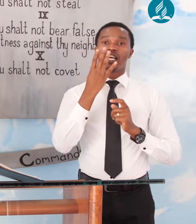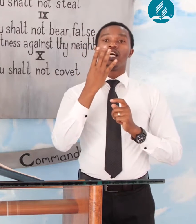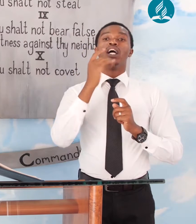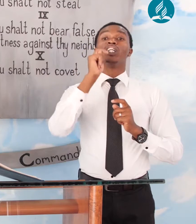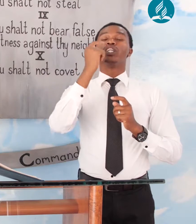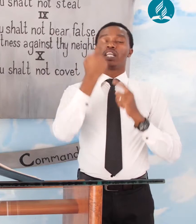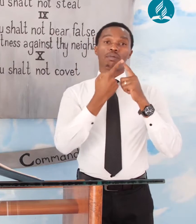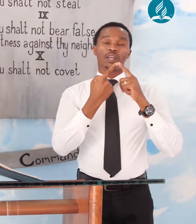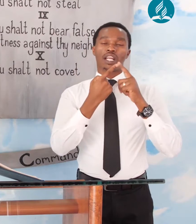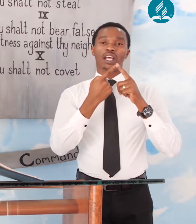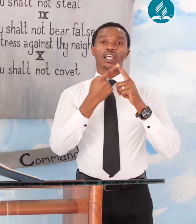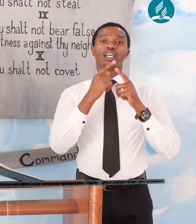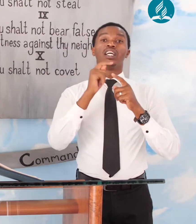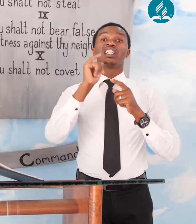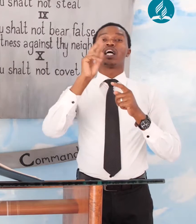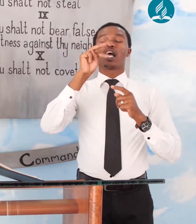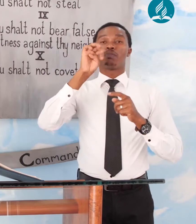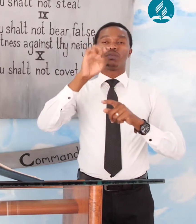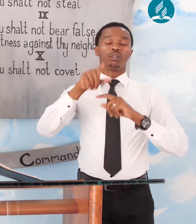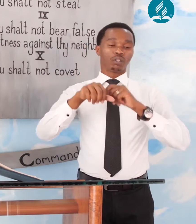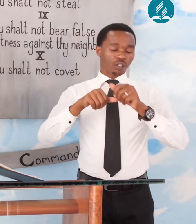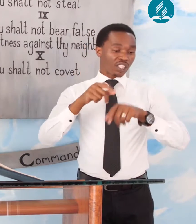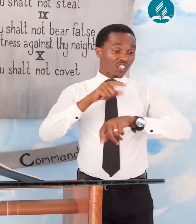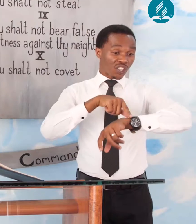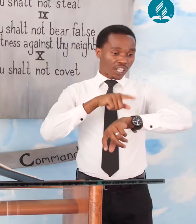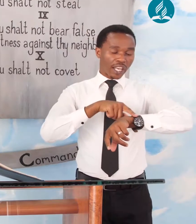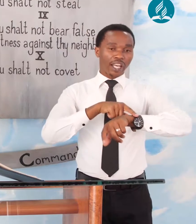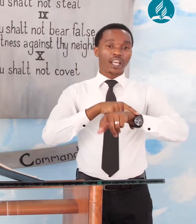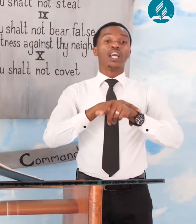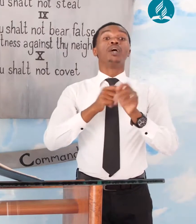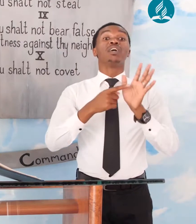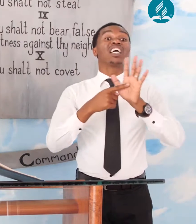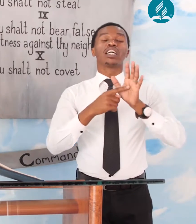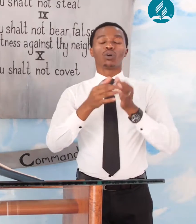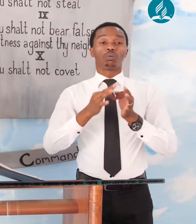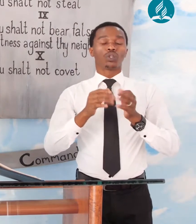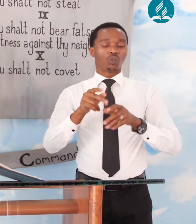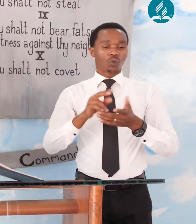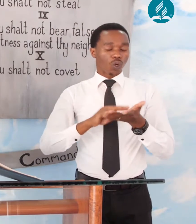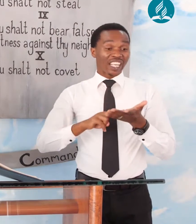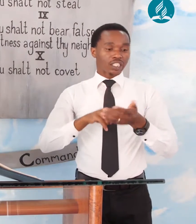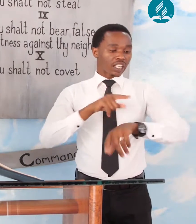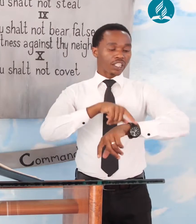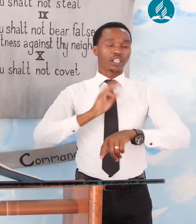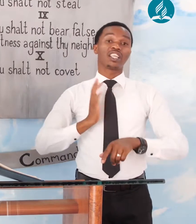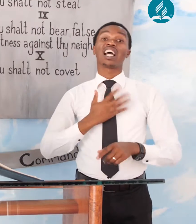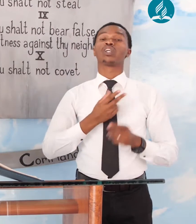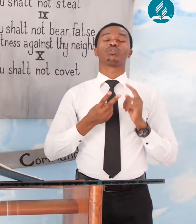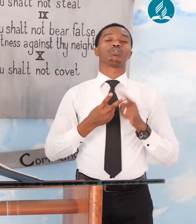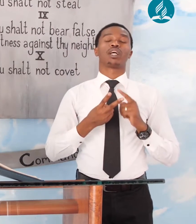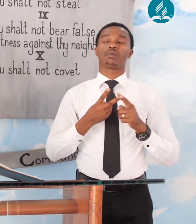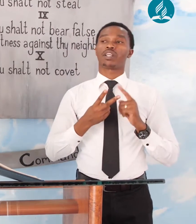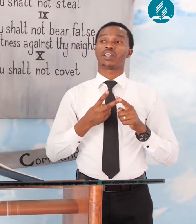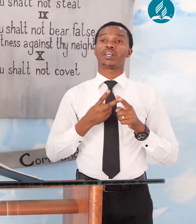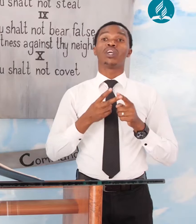igihe, igihe cyacu. Ubusonga bwacu bugaragara mu buryo dukoresha igihe cyacu. Ubusonga bwacu bugaragara nanone